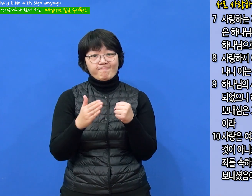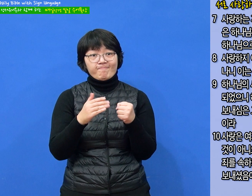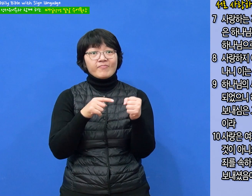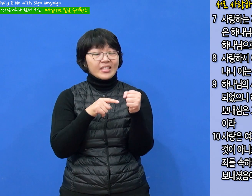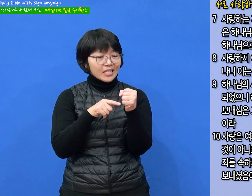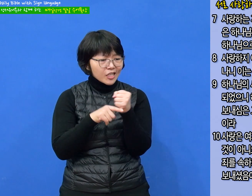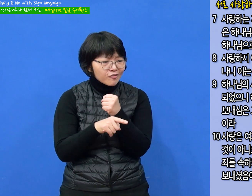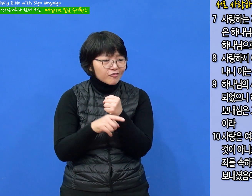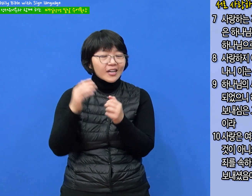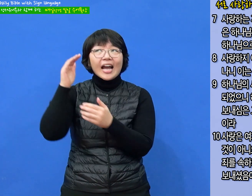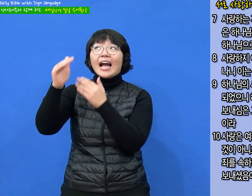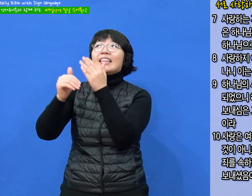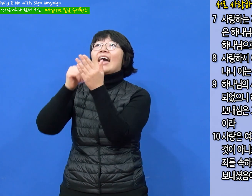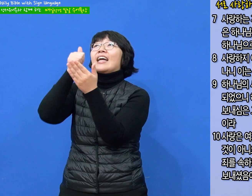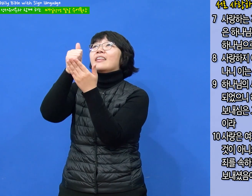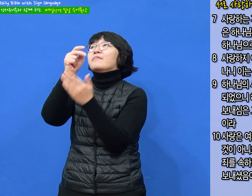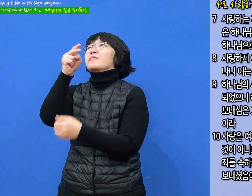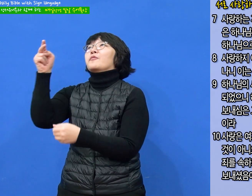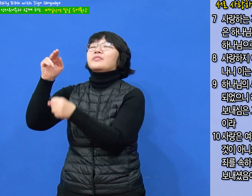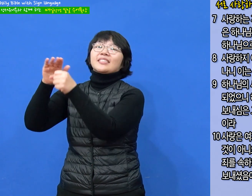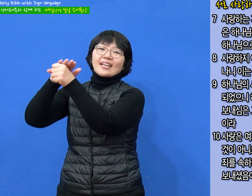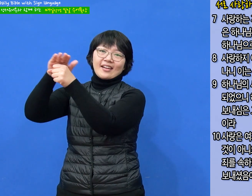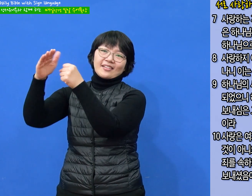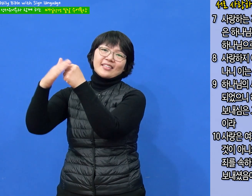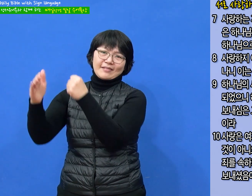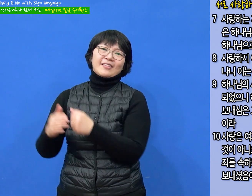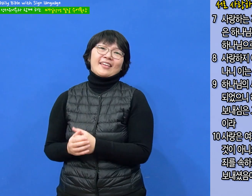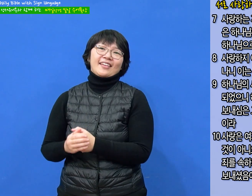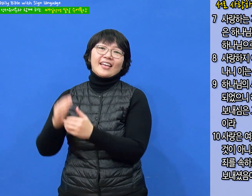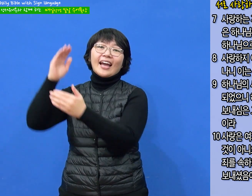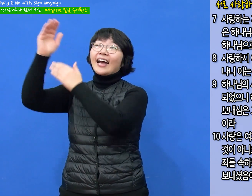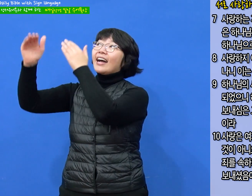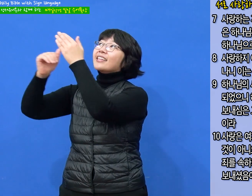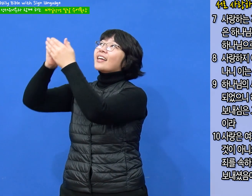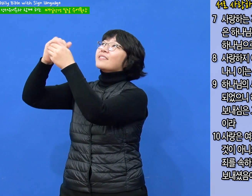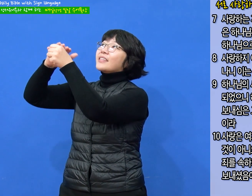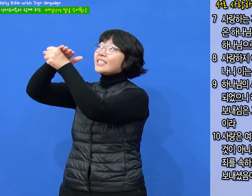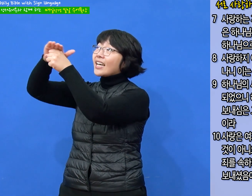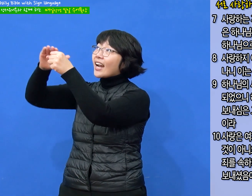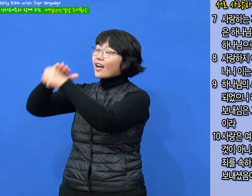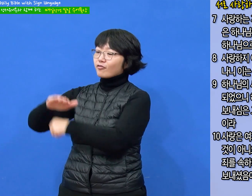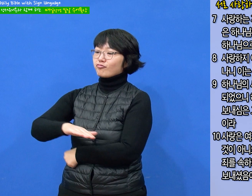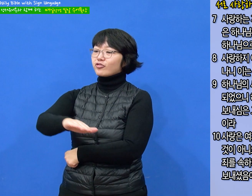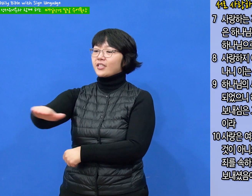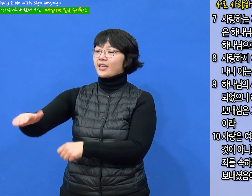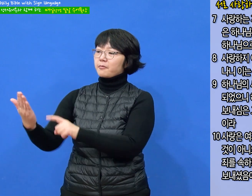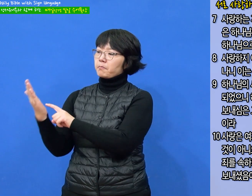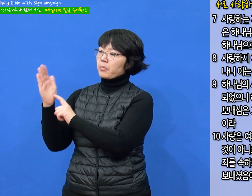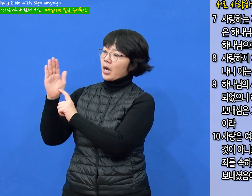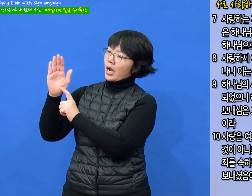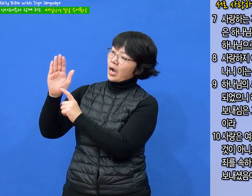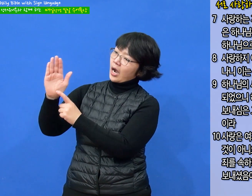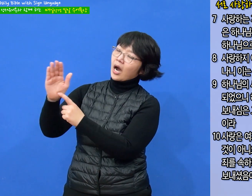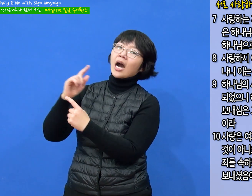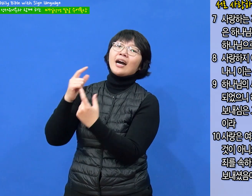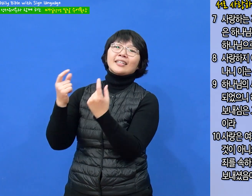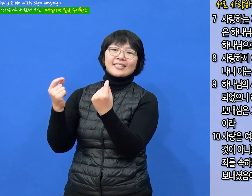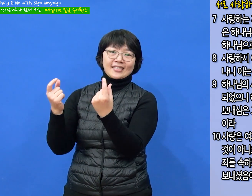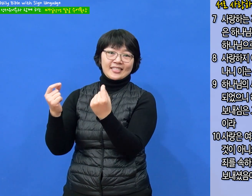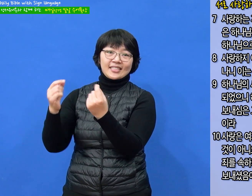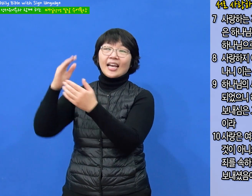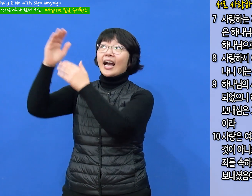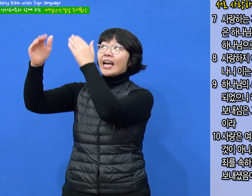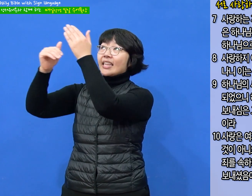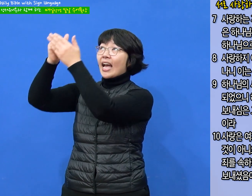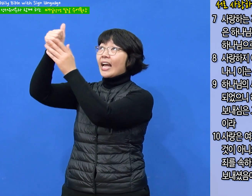이는 하나님은 사랑이심이라. 하나님의 사랑이 우리에게 이렇게 나타난 바 되었으니 하나님이